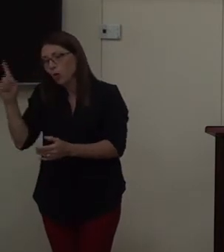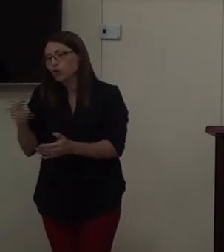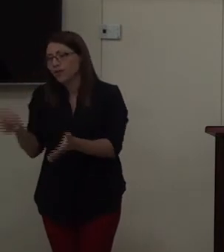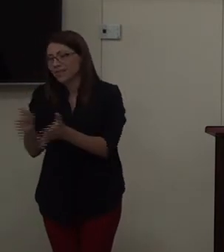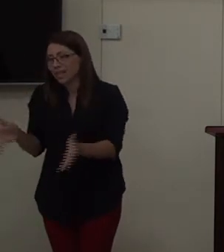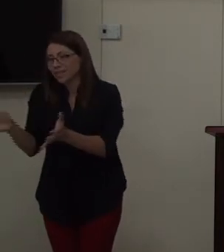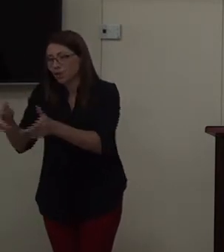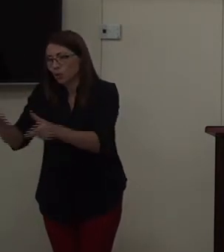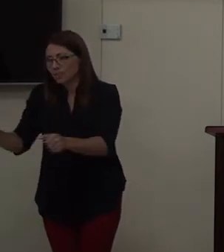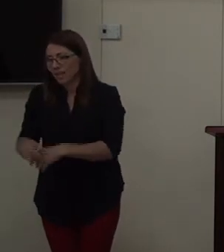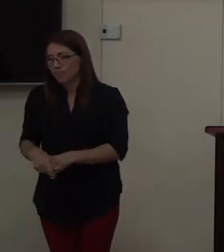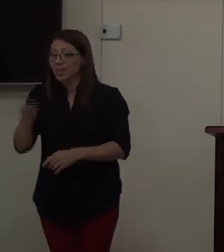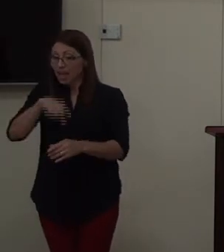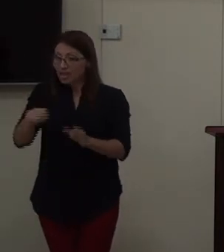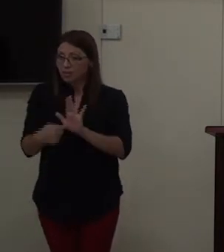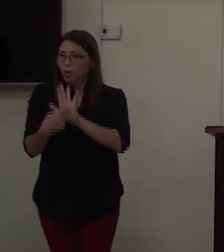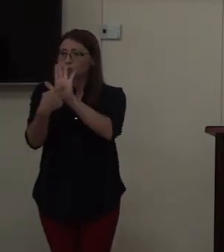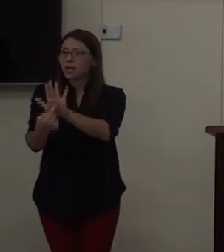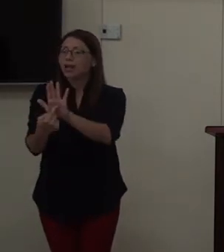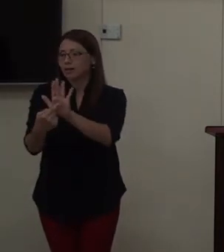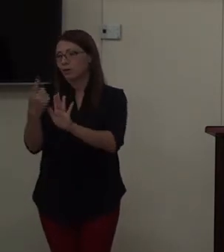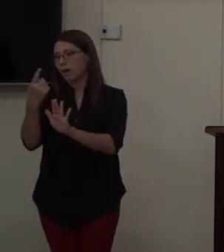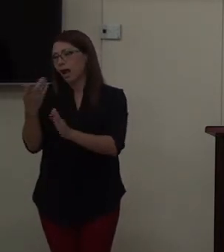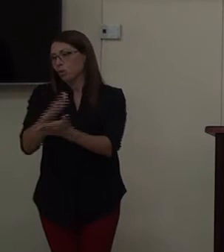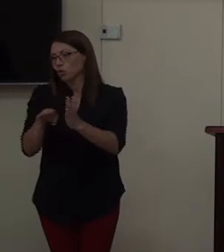lingüística. Y aquí les voy a mostrar unos ejemplos particulares.